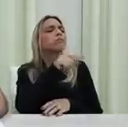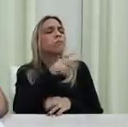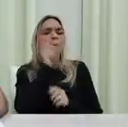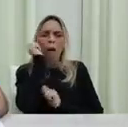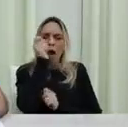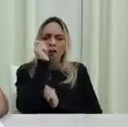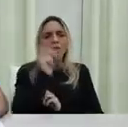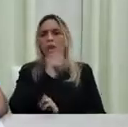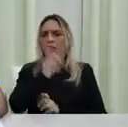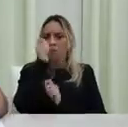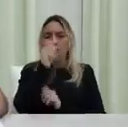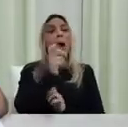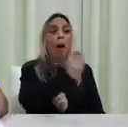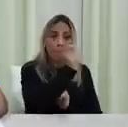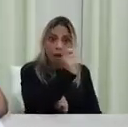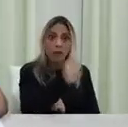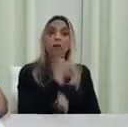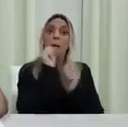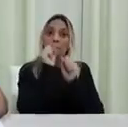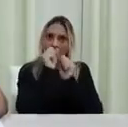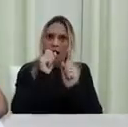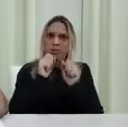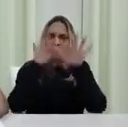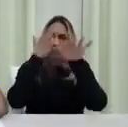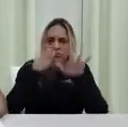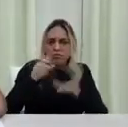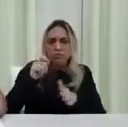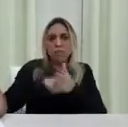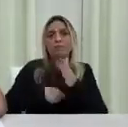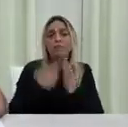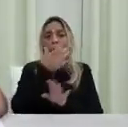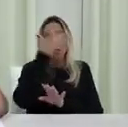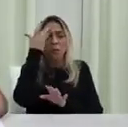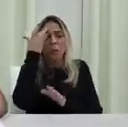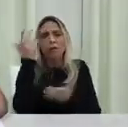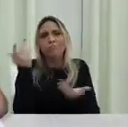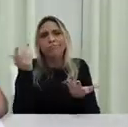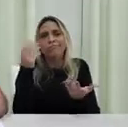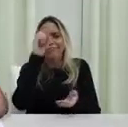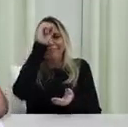senhor pesca, não pesca, pesca assim, pode te cadastrar isso e aquilo. Pessoa humilde, né?